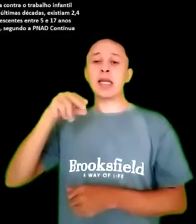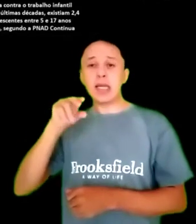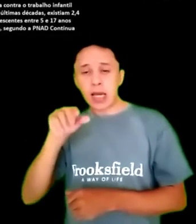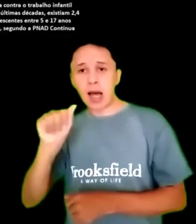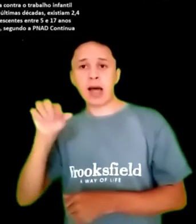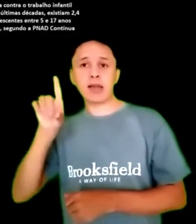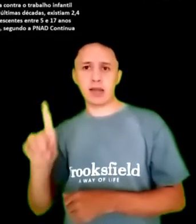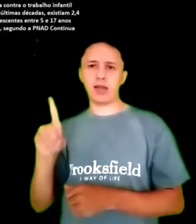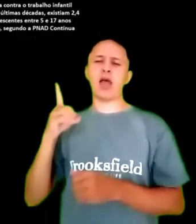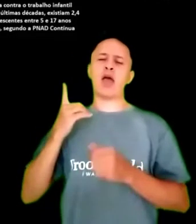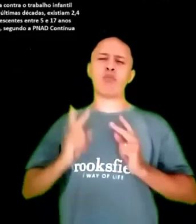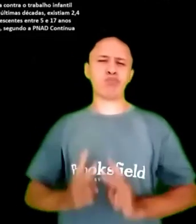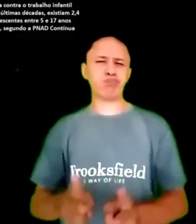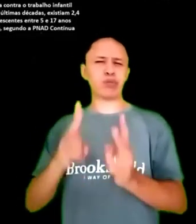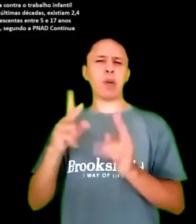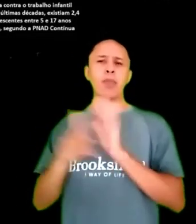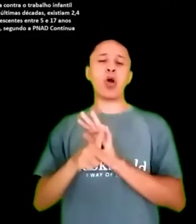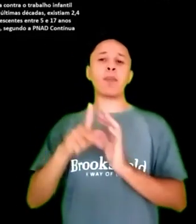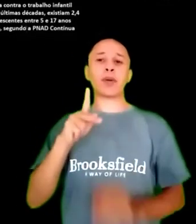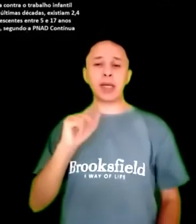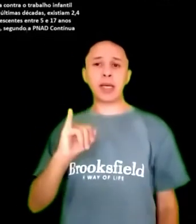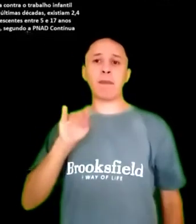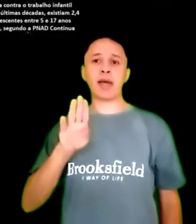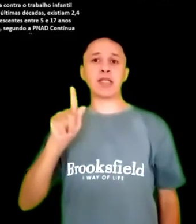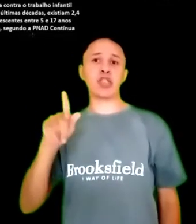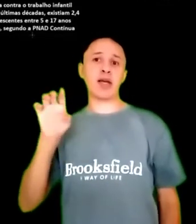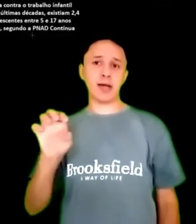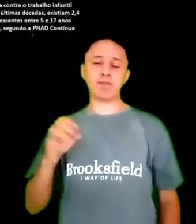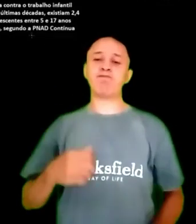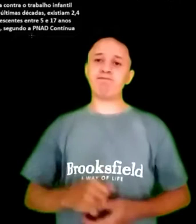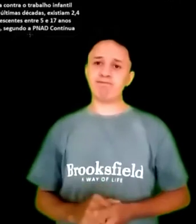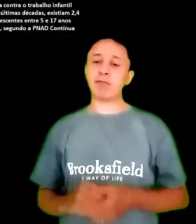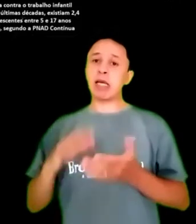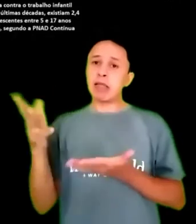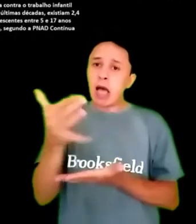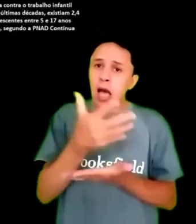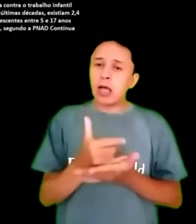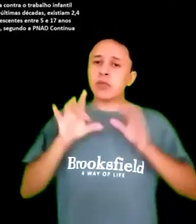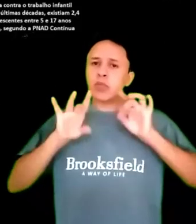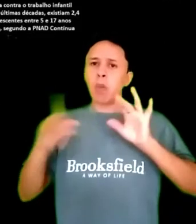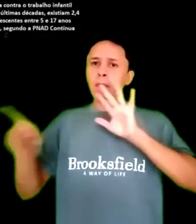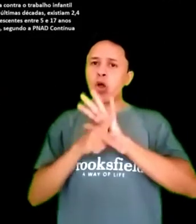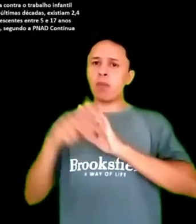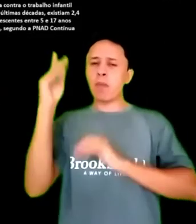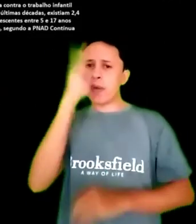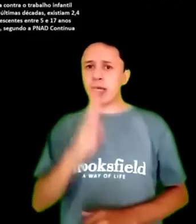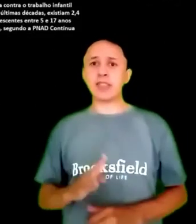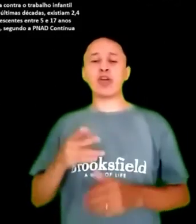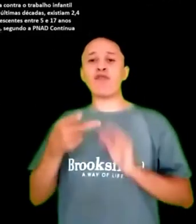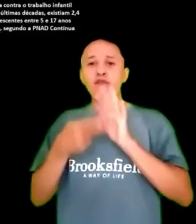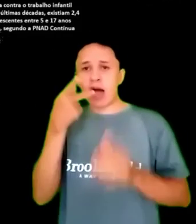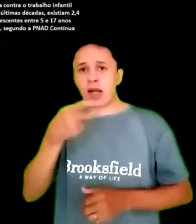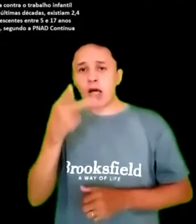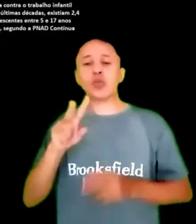IBGE. Bom, aqui nós temos um dado muito específico a respeito do Brasil e do trabalho infantil no ano